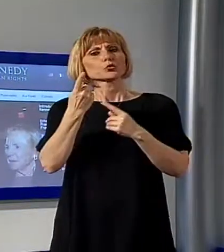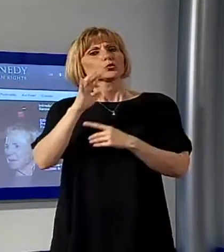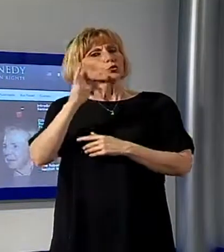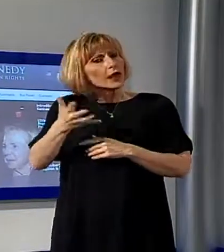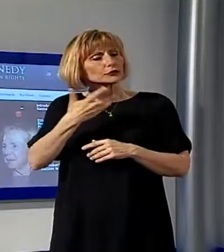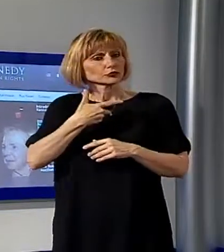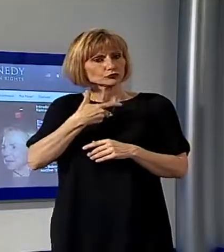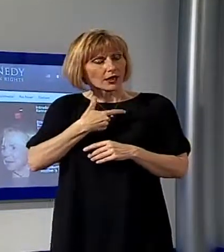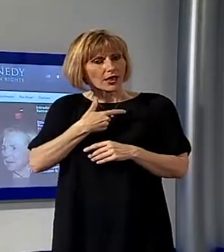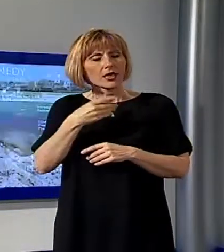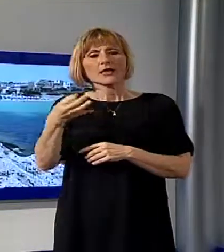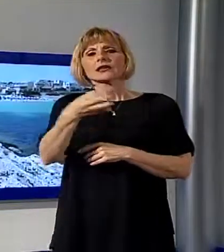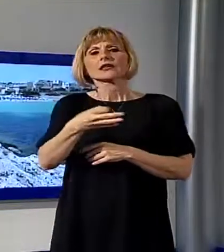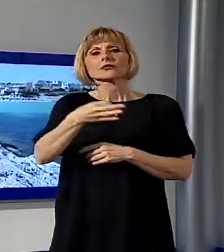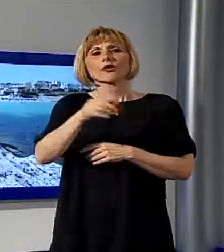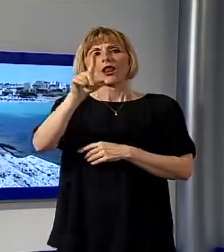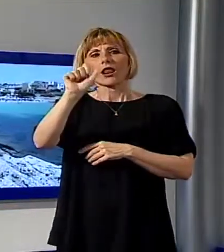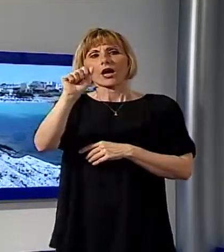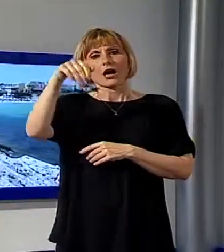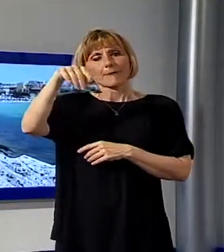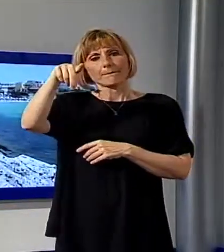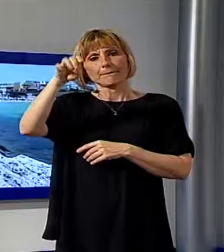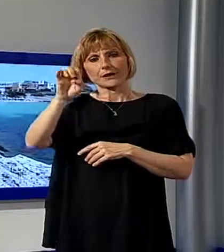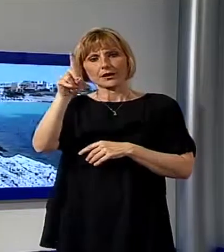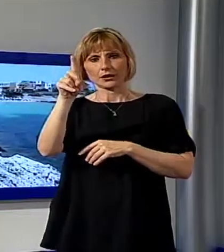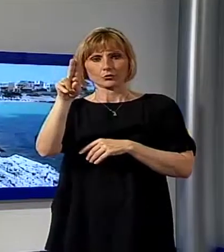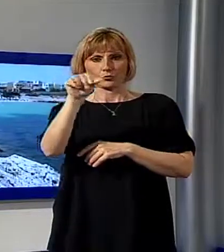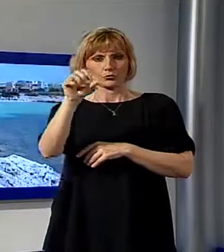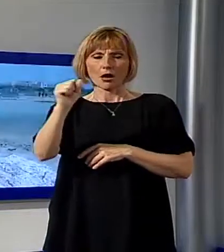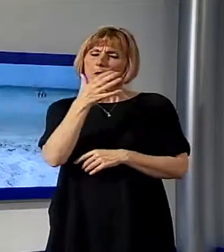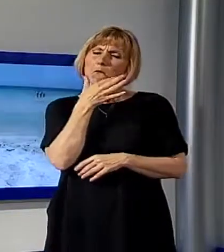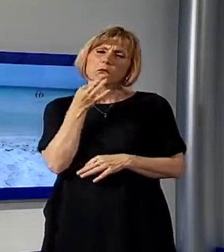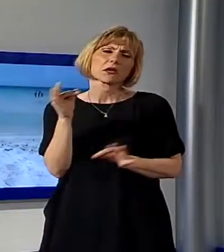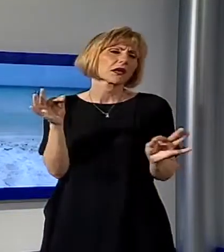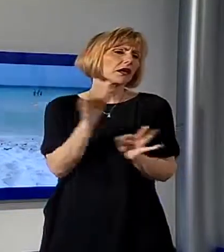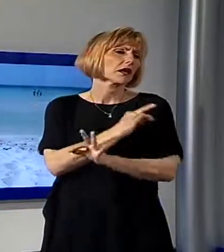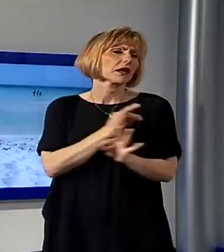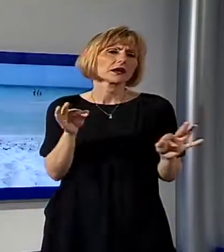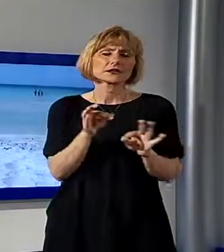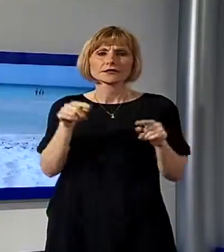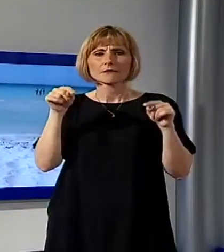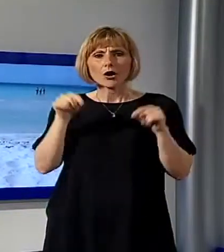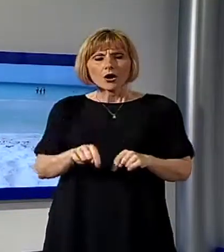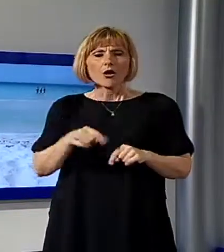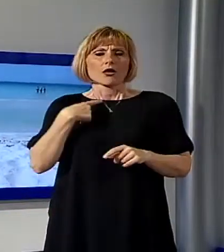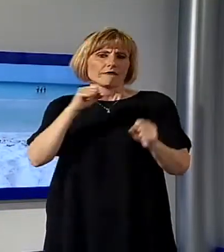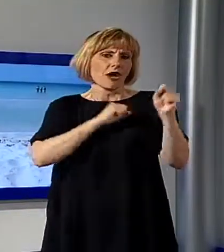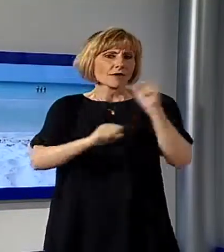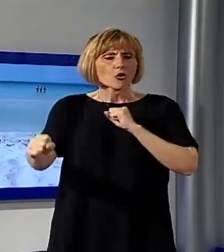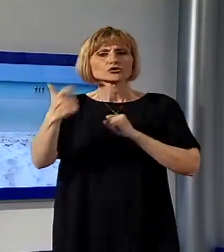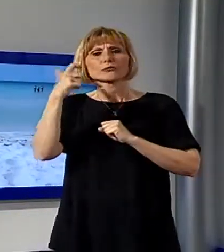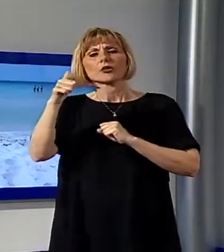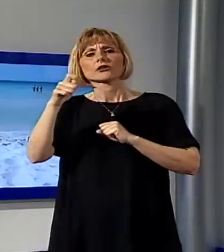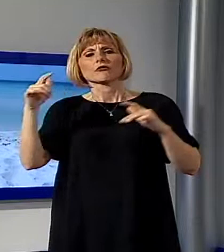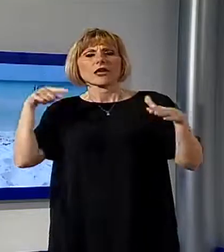in Italia. Lampedusa, una delle più belle isole del Mediterraneo, ormai costantemente agli onori della cronaca per gli sbarchi dei